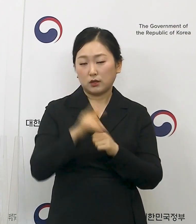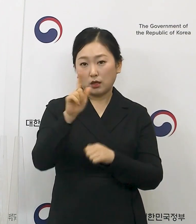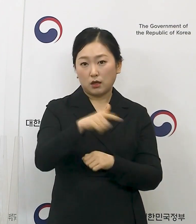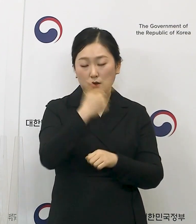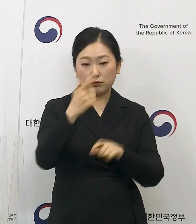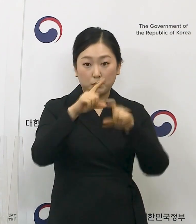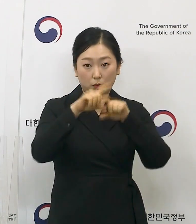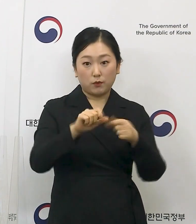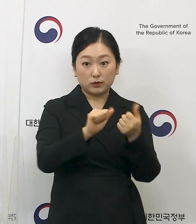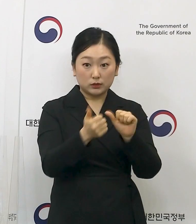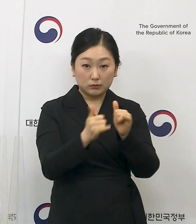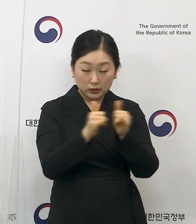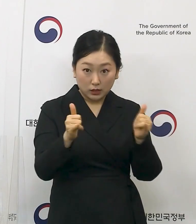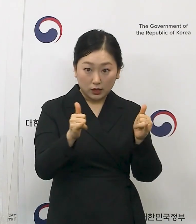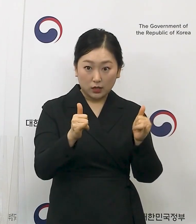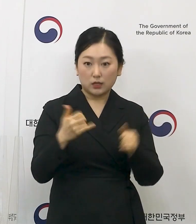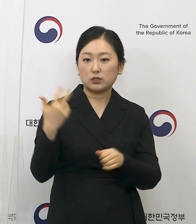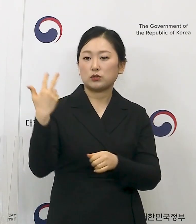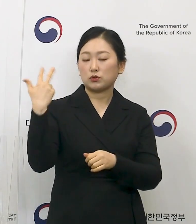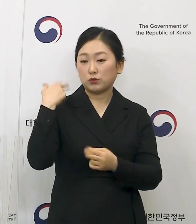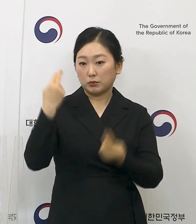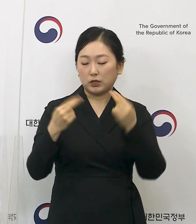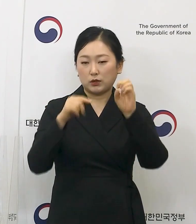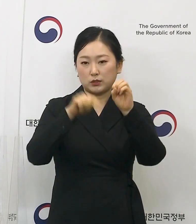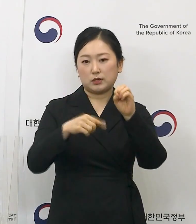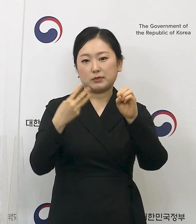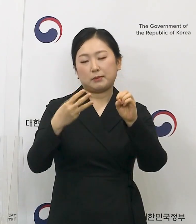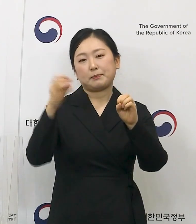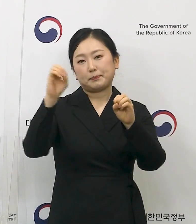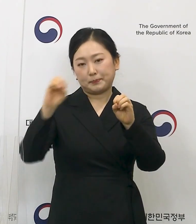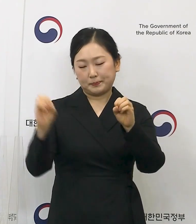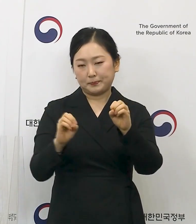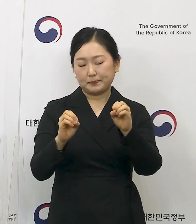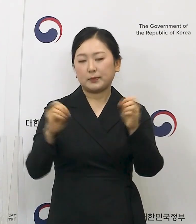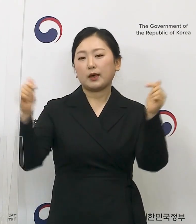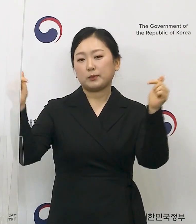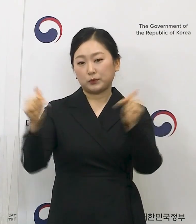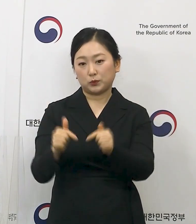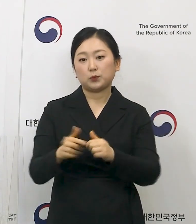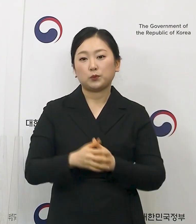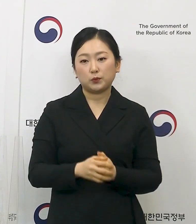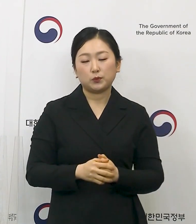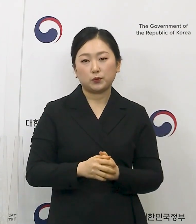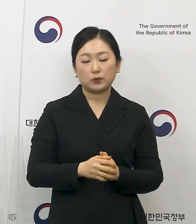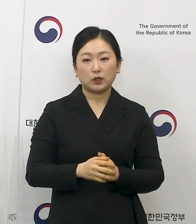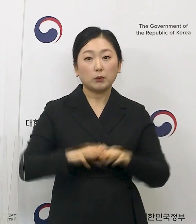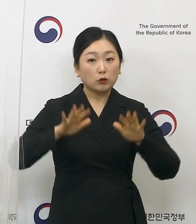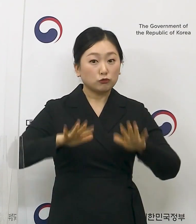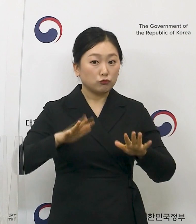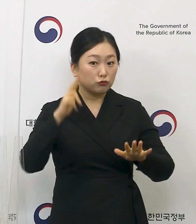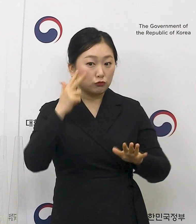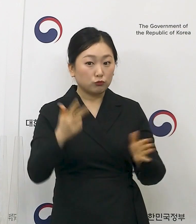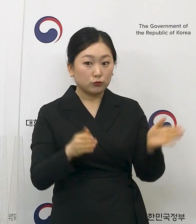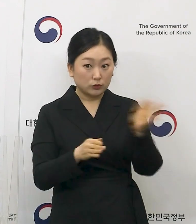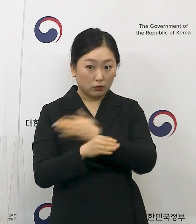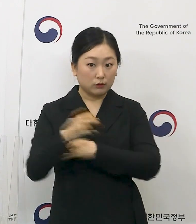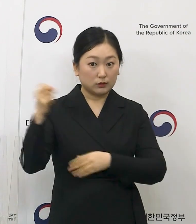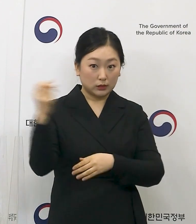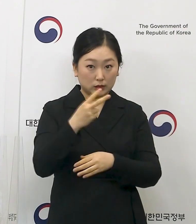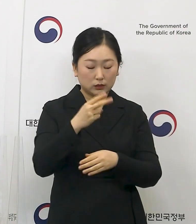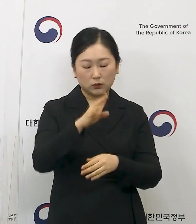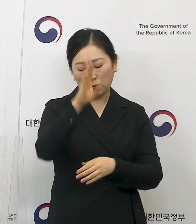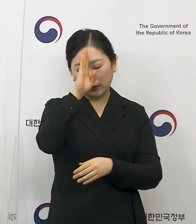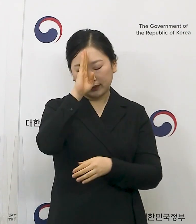일평균 사망자는 전주 대비 0.3% 감소했습니다. 또 이번 주부터는 다시